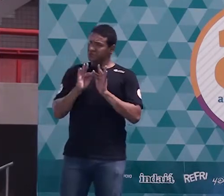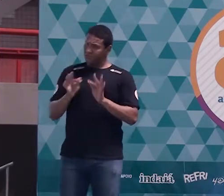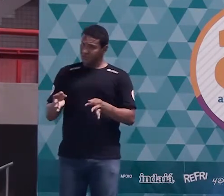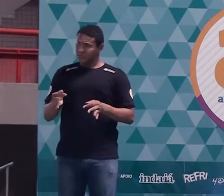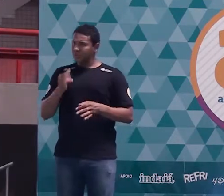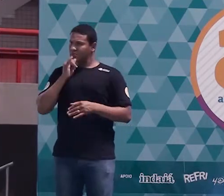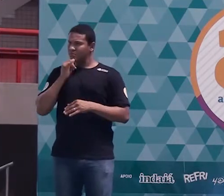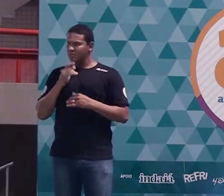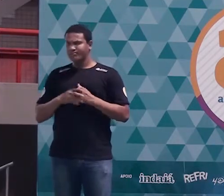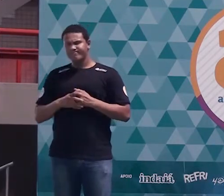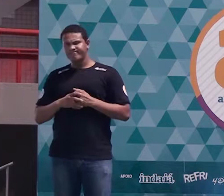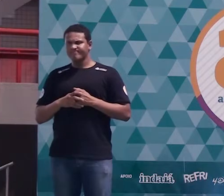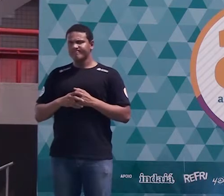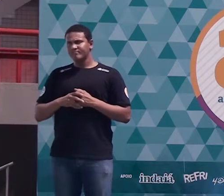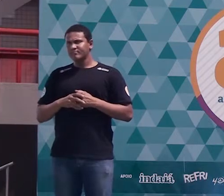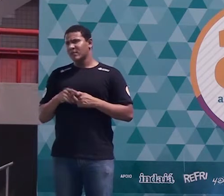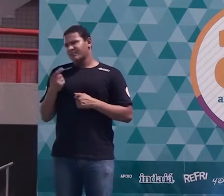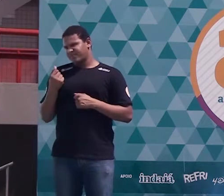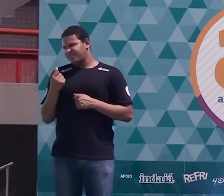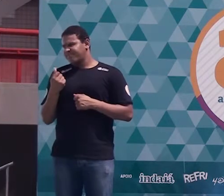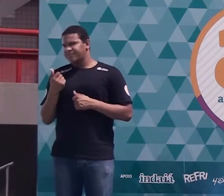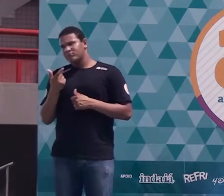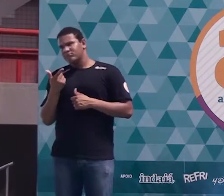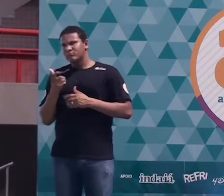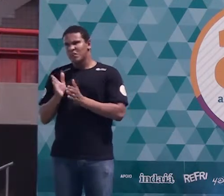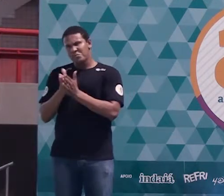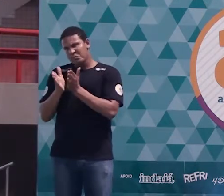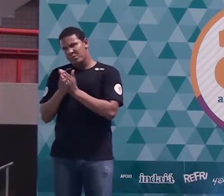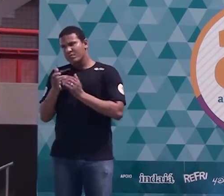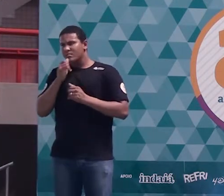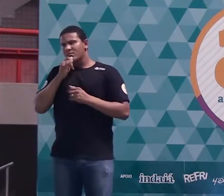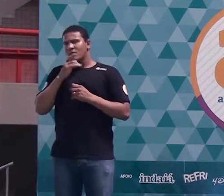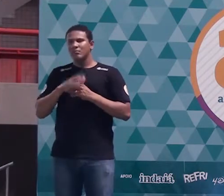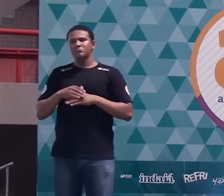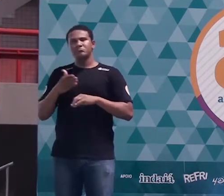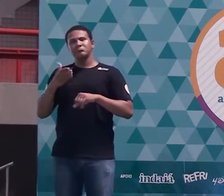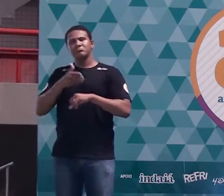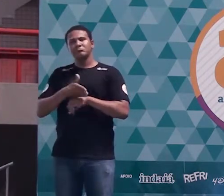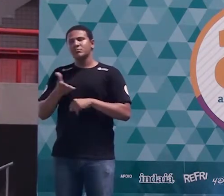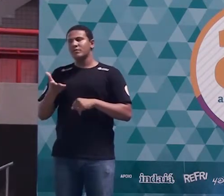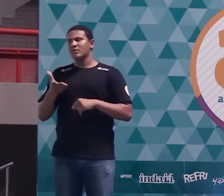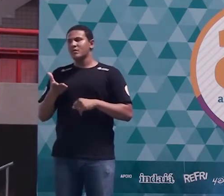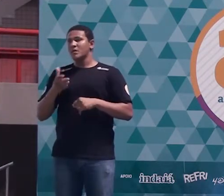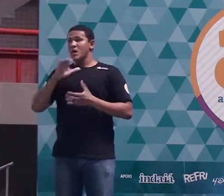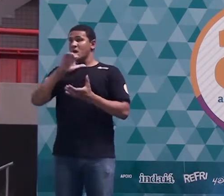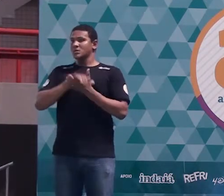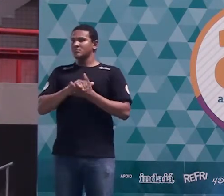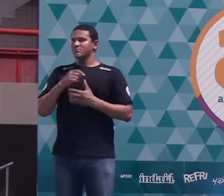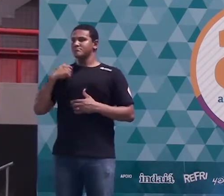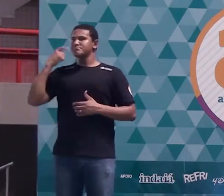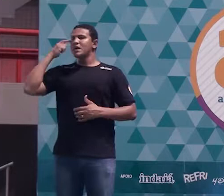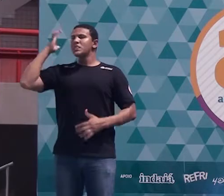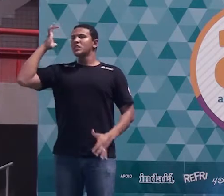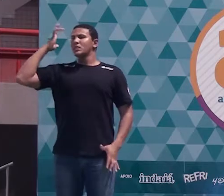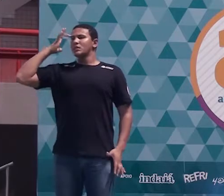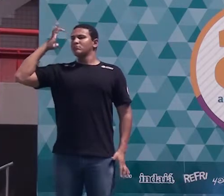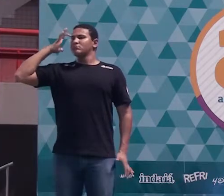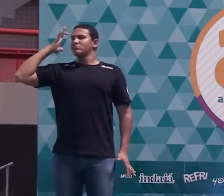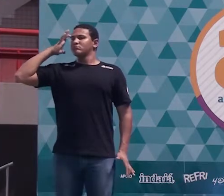que não tem uma boa condição financeira, ela vai para um casamento e ela quer mostrar que é a pessoa mais fina do